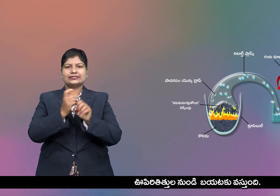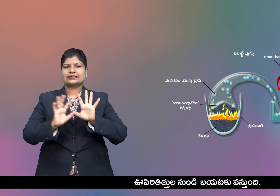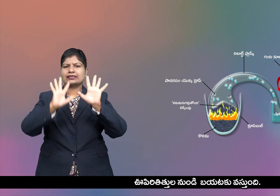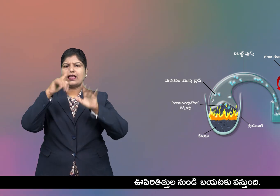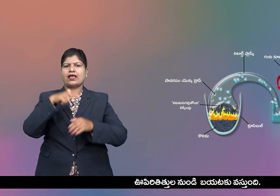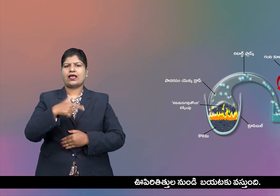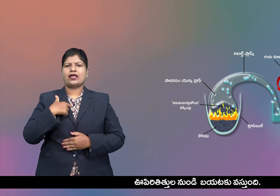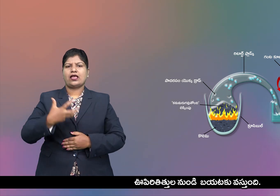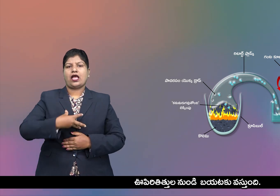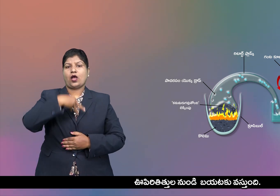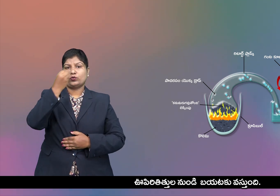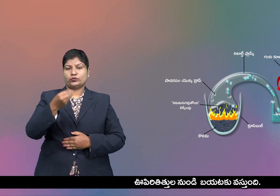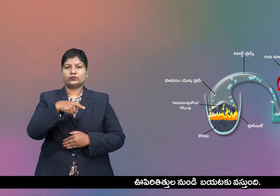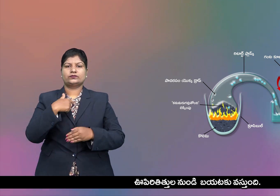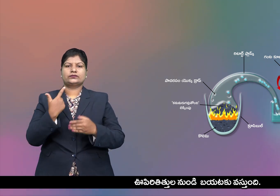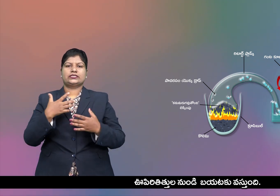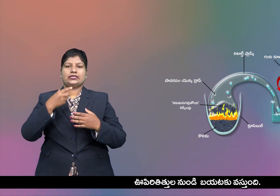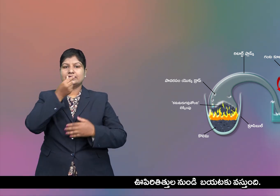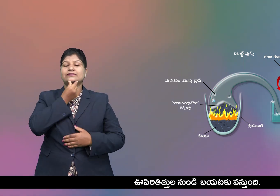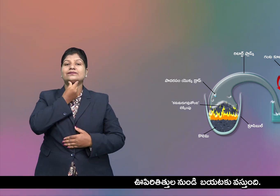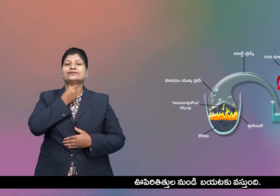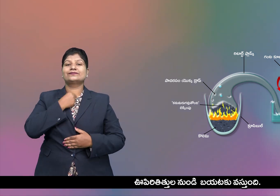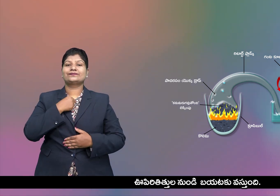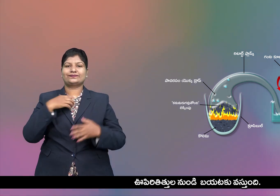ఊపిరితిత్తుల నుండి బయటకు వస్తుంది.